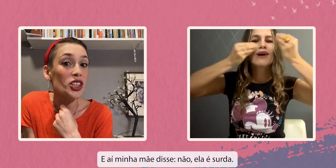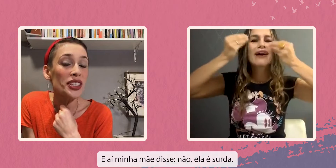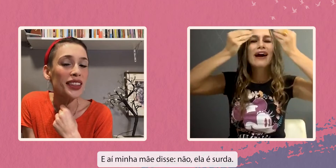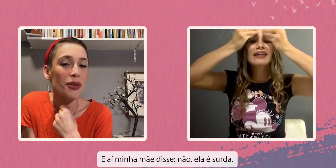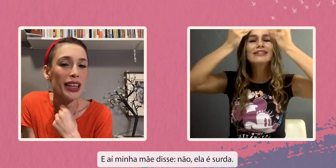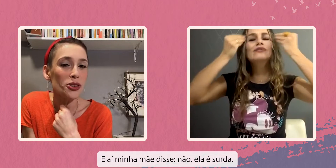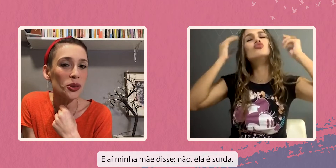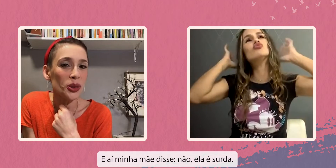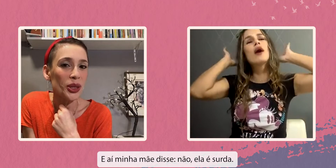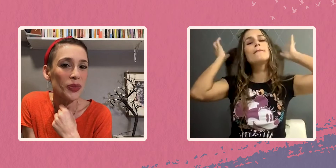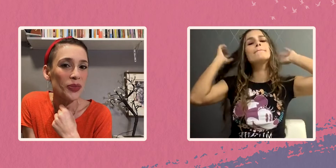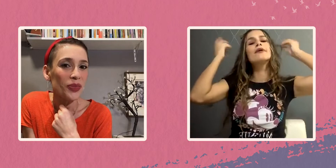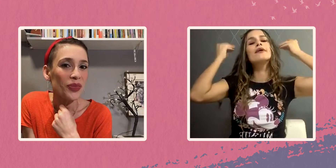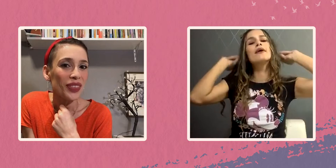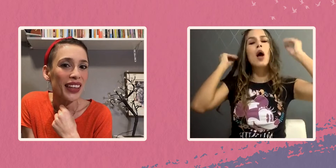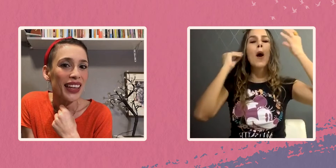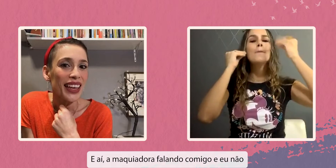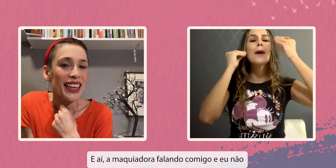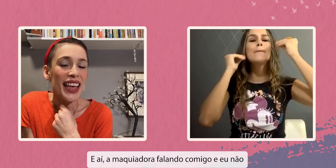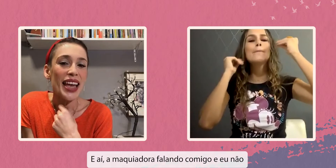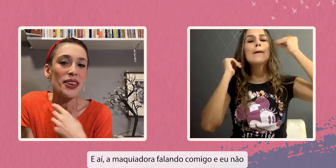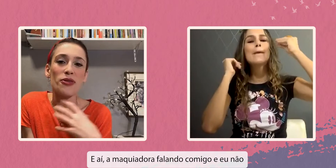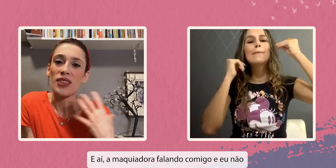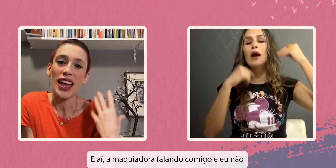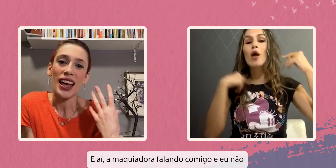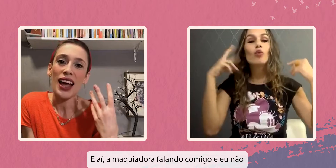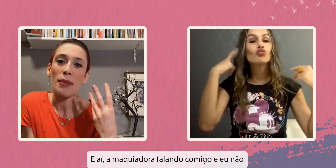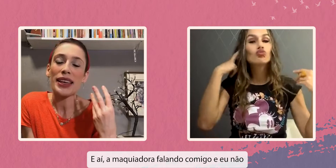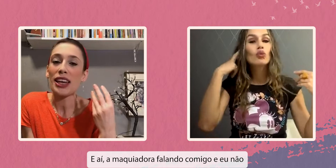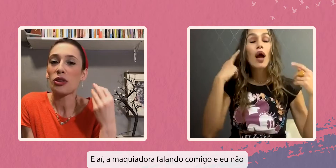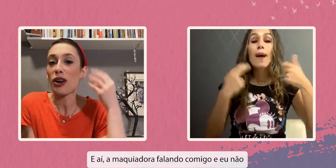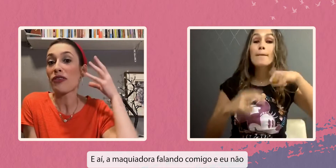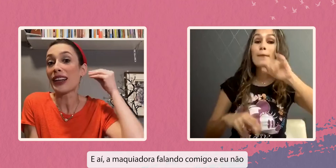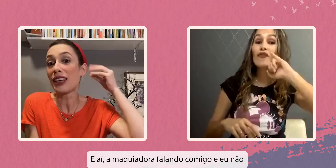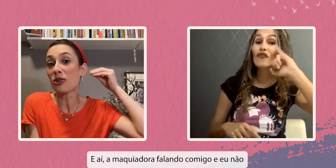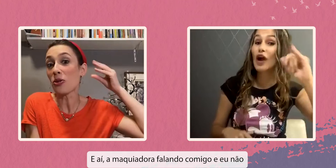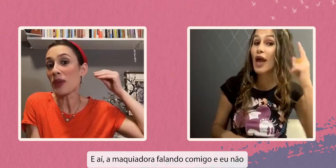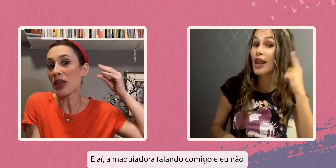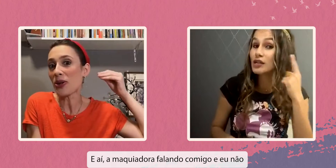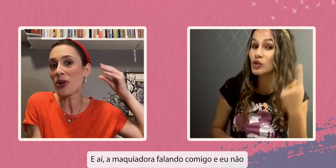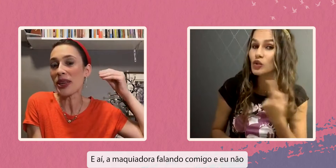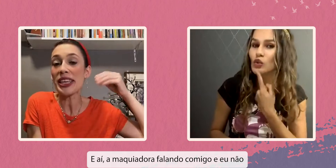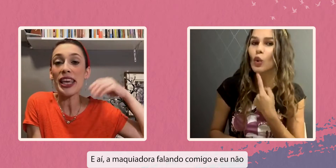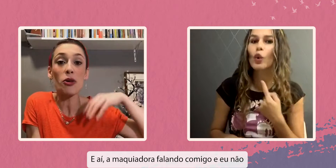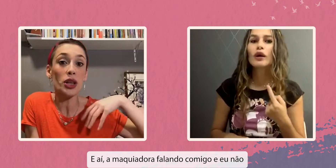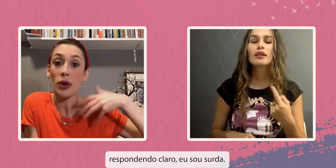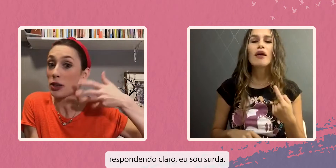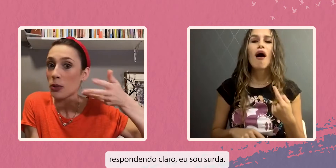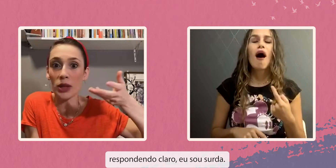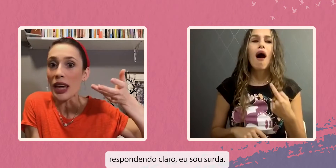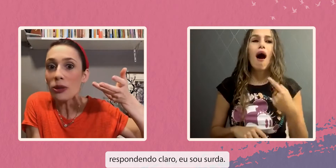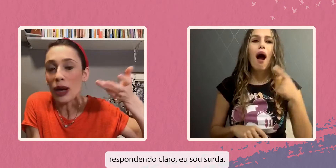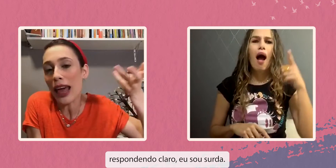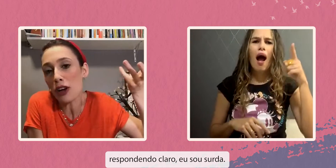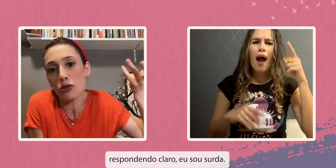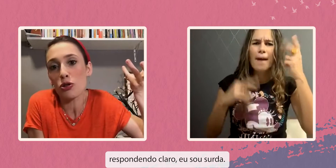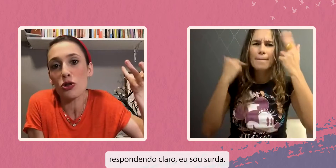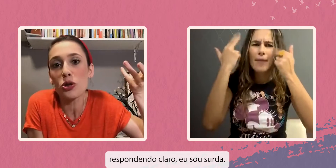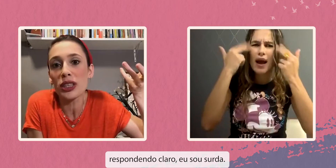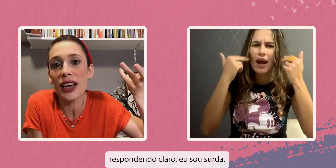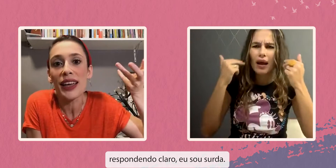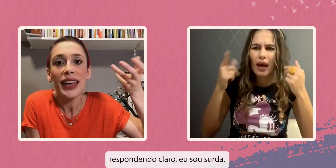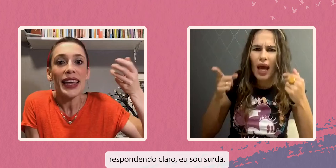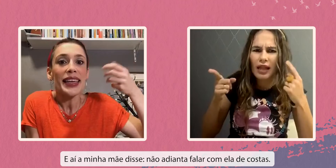minha mãe disse, não, ela é surda. E aí, né, a maquiadora falando comigo e eu não respondi. Eu